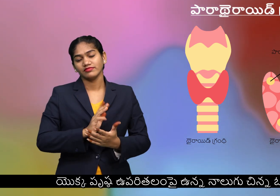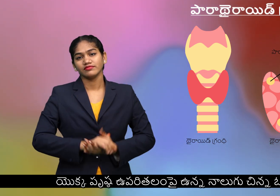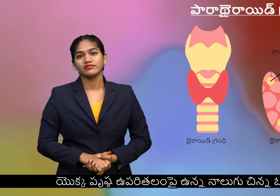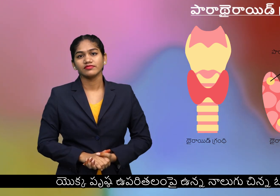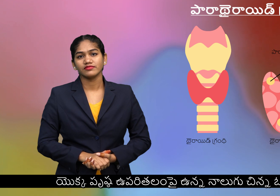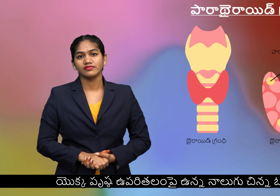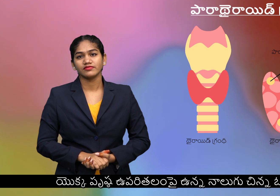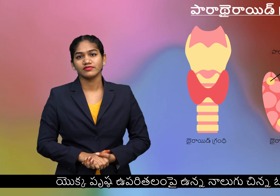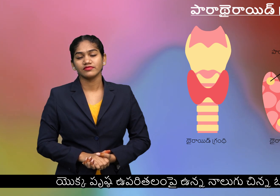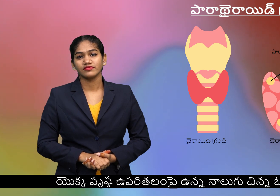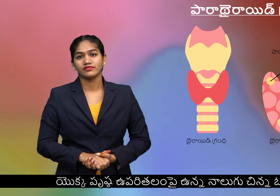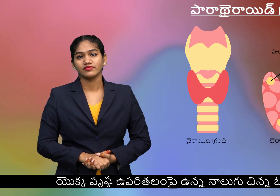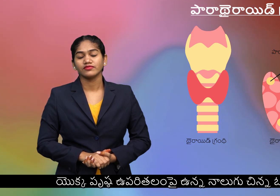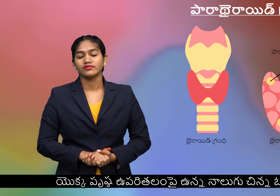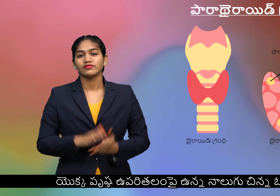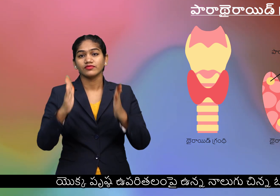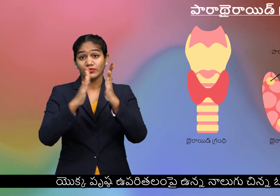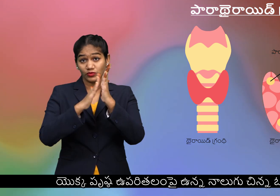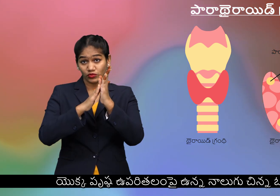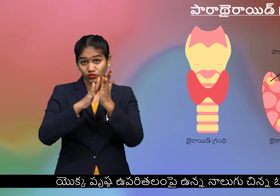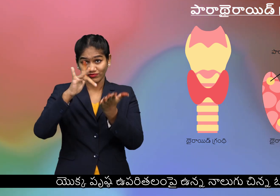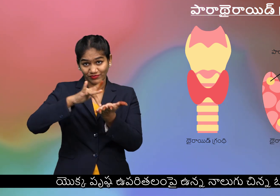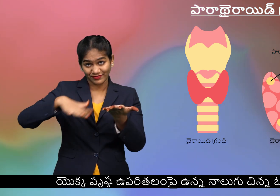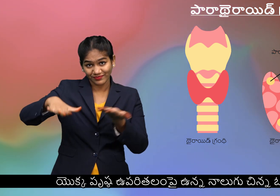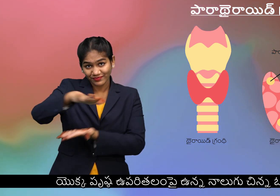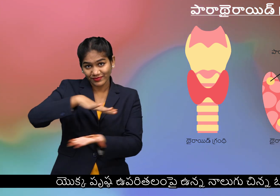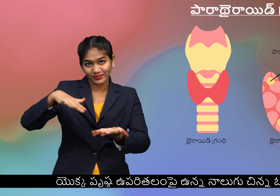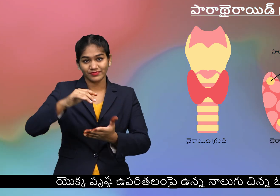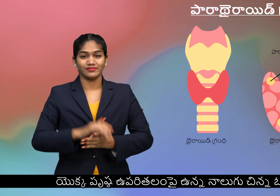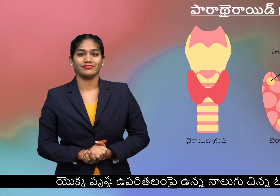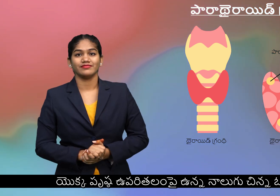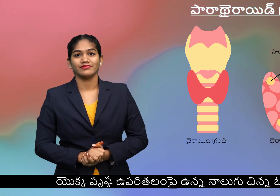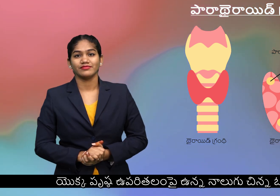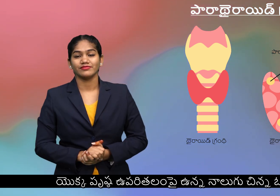యొక్క పుష్ట ఉపరితలంపై ఉన్న 4 చిన్న ఓవెల్ బాడీలు.